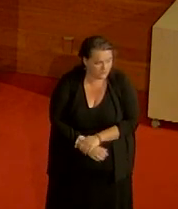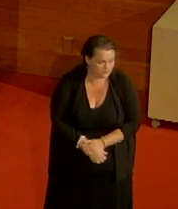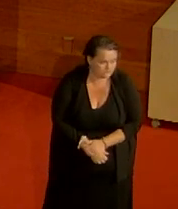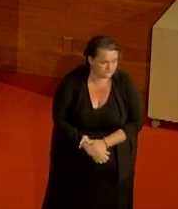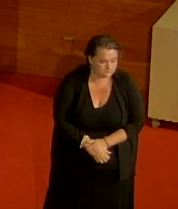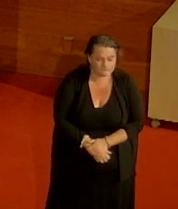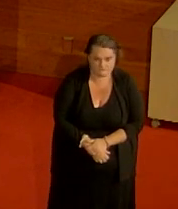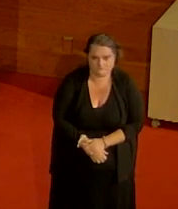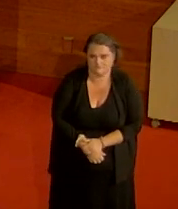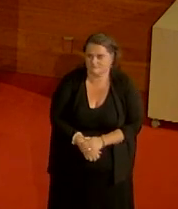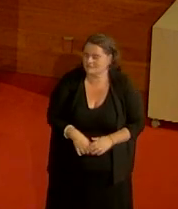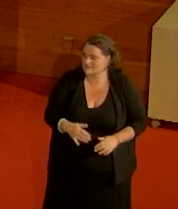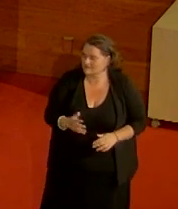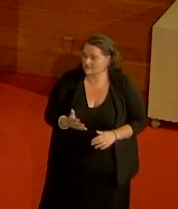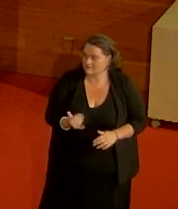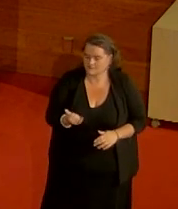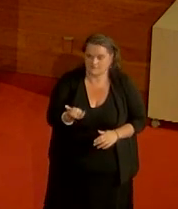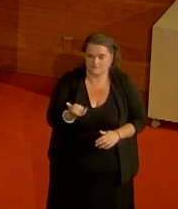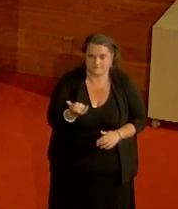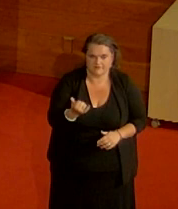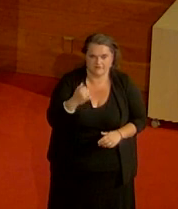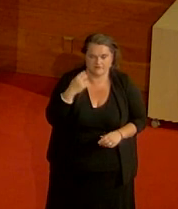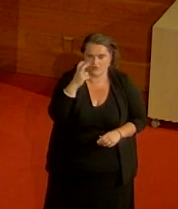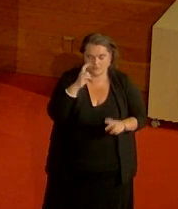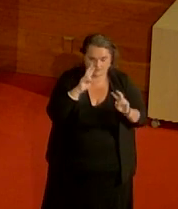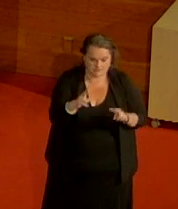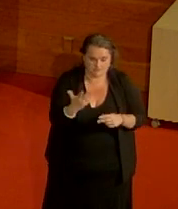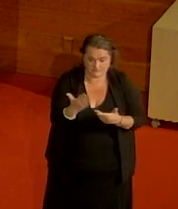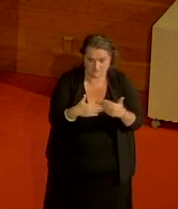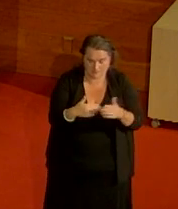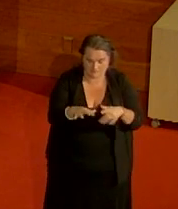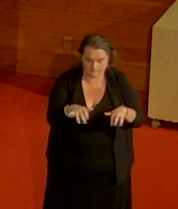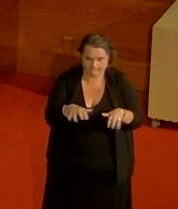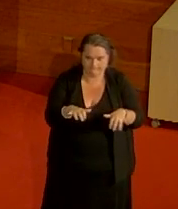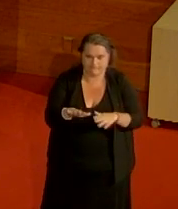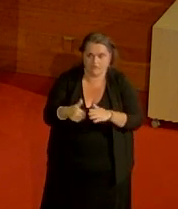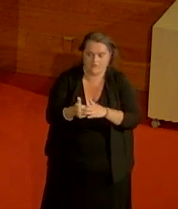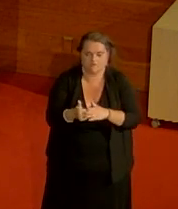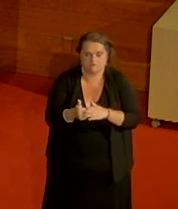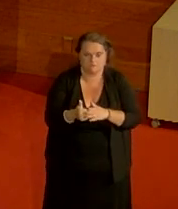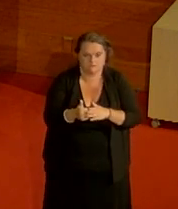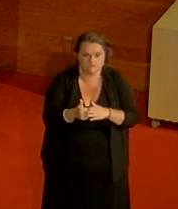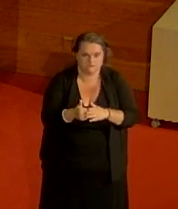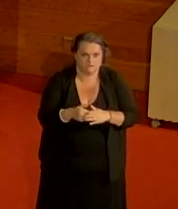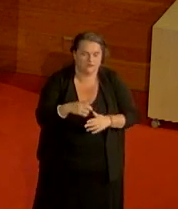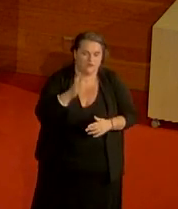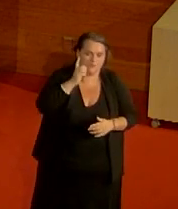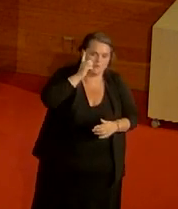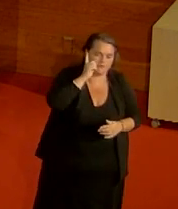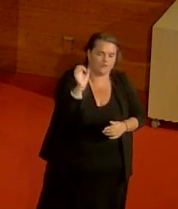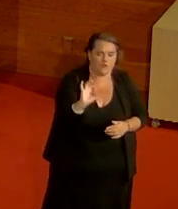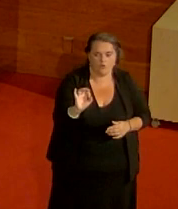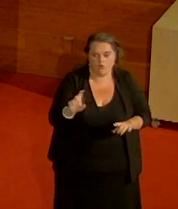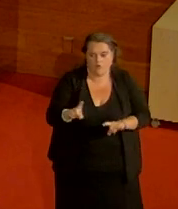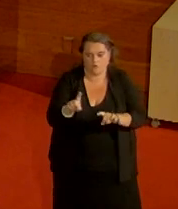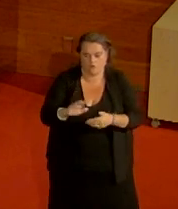unos ojos que miran y para unas manos que teclean porque hasta ahora casi todos los dispositivos que usamos sean teléfonos móviles o ordenadores